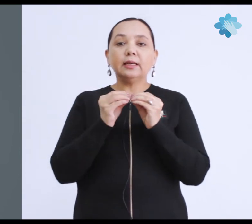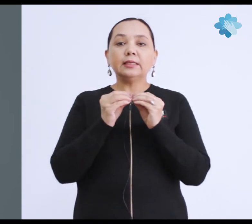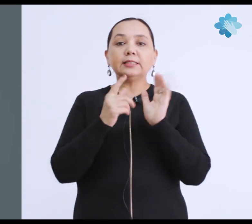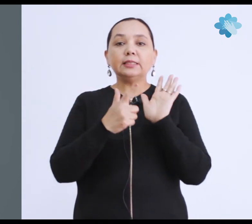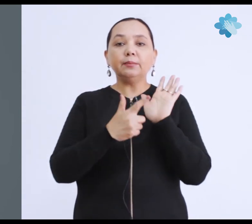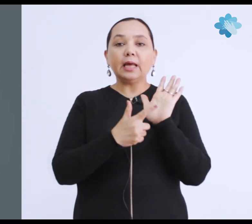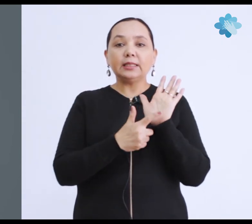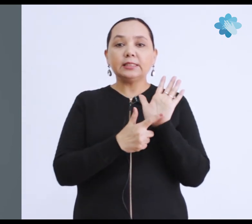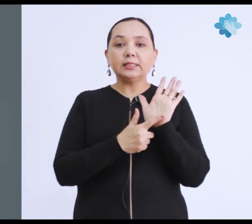шестнадцать,